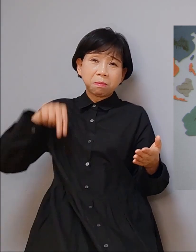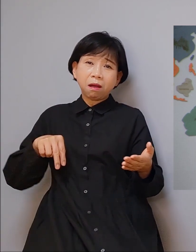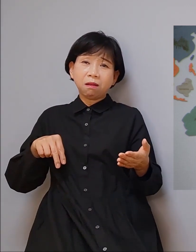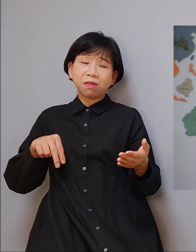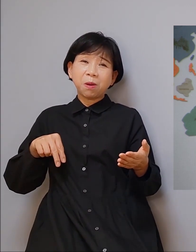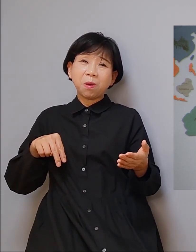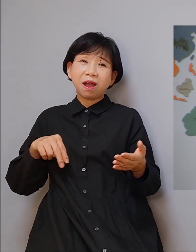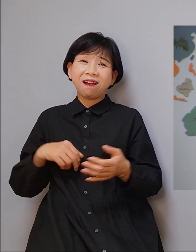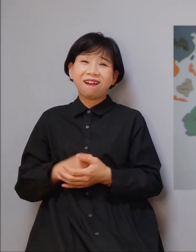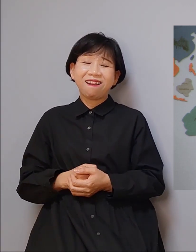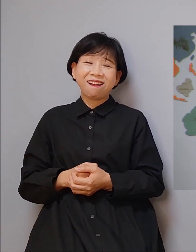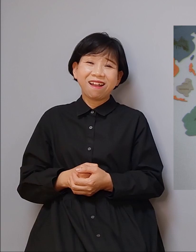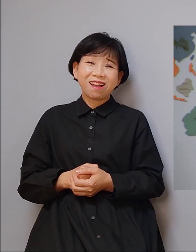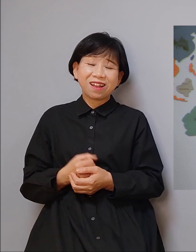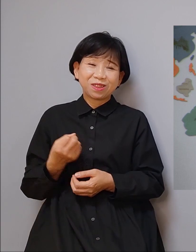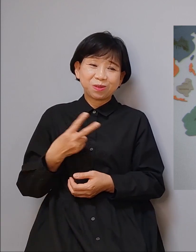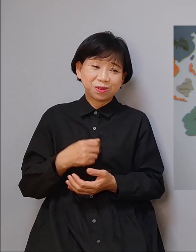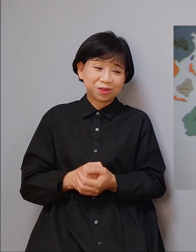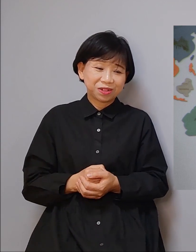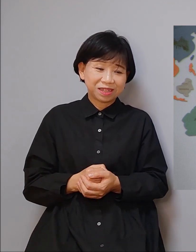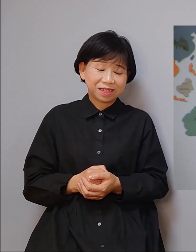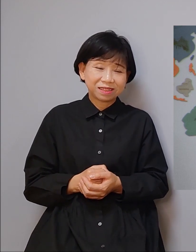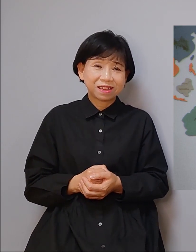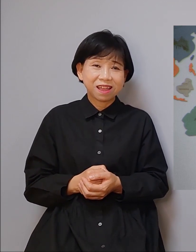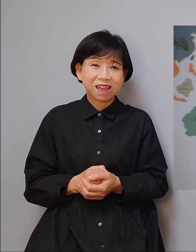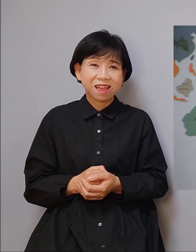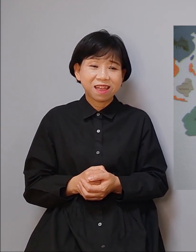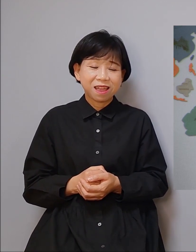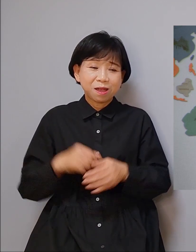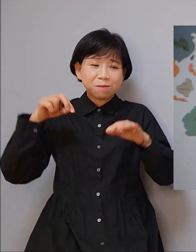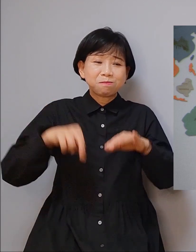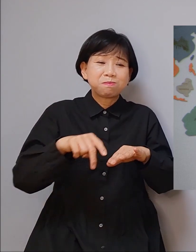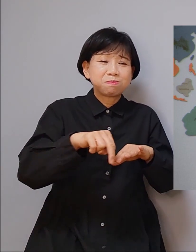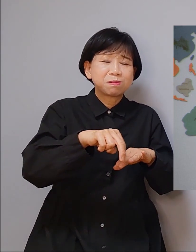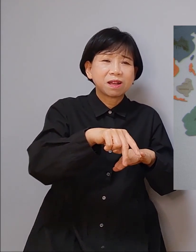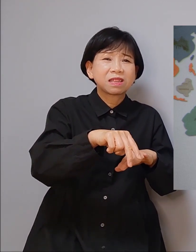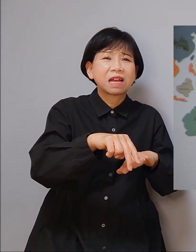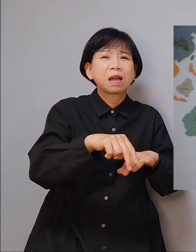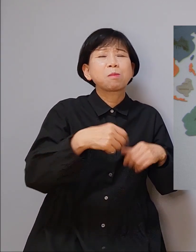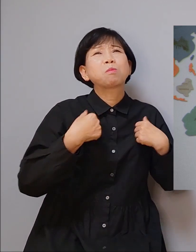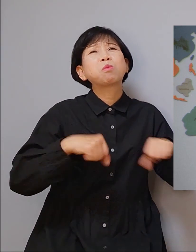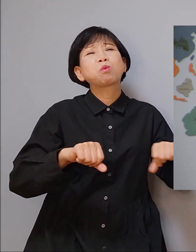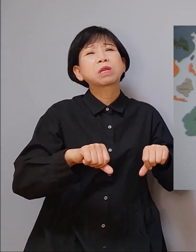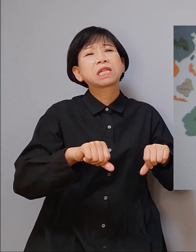튀어나오는 군인도 있고 한 반쯤 가다가 포기하고